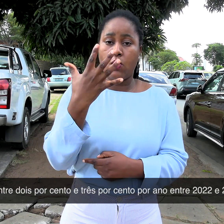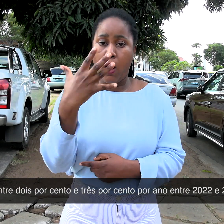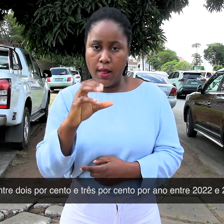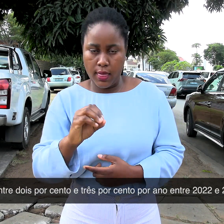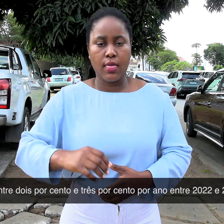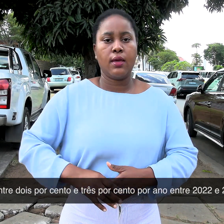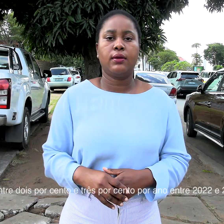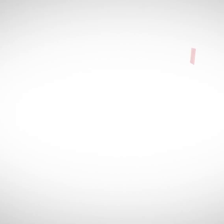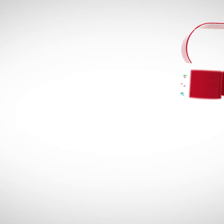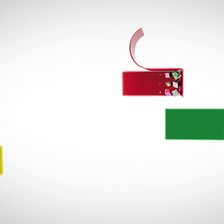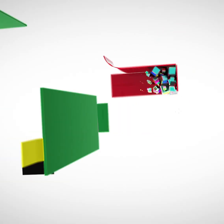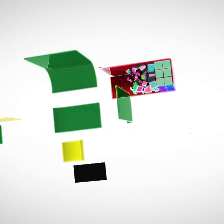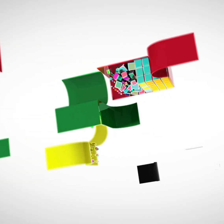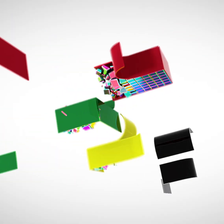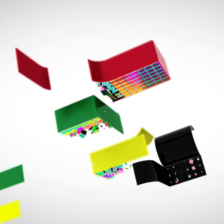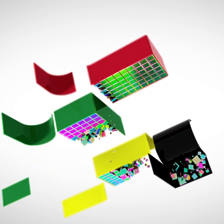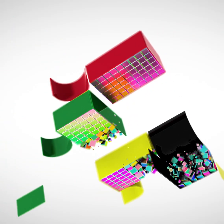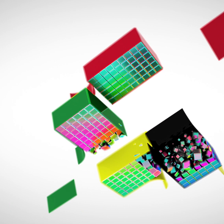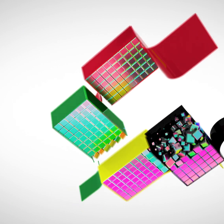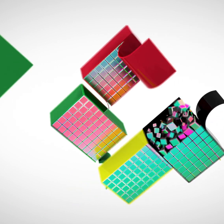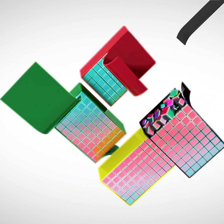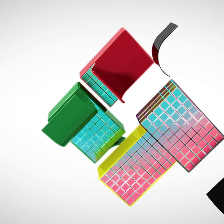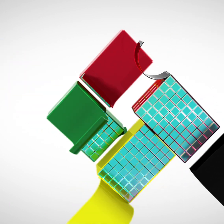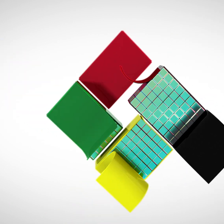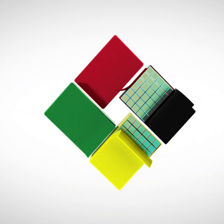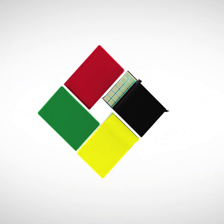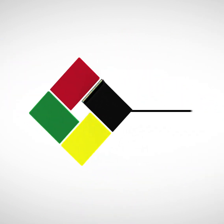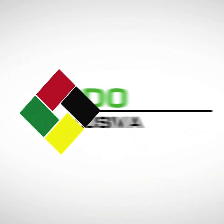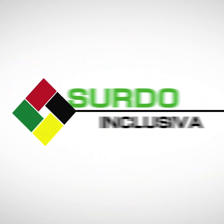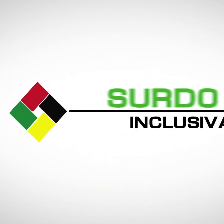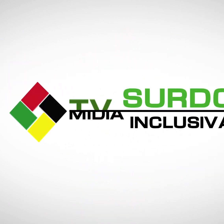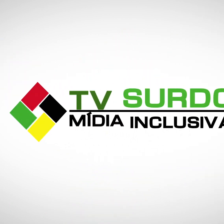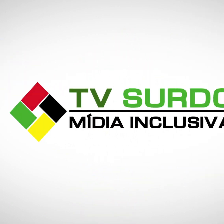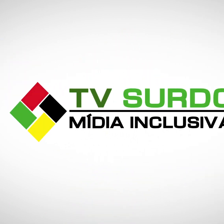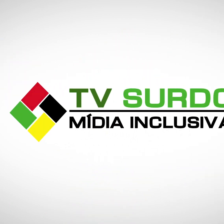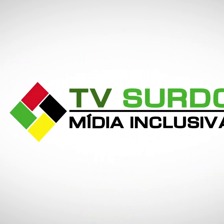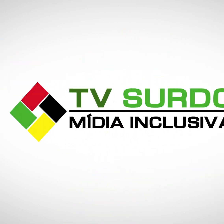E aí E aí E aí Amém.